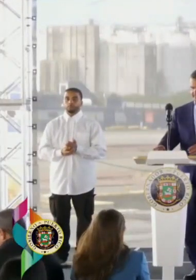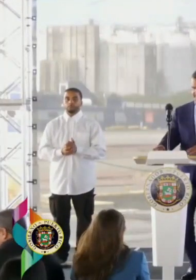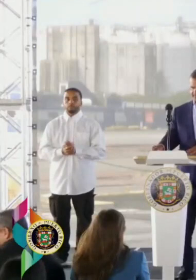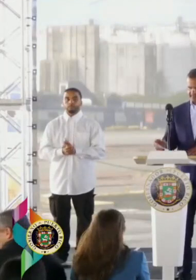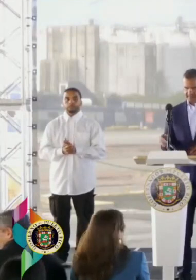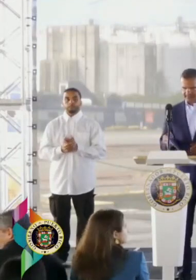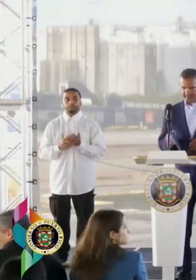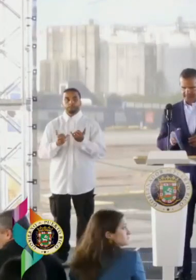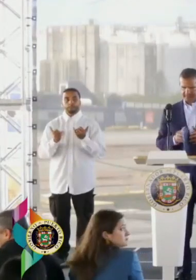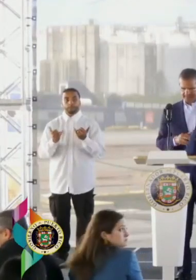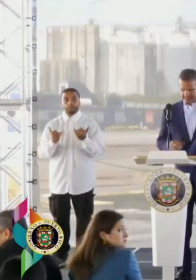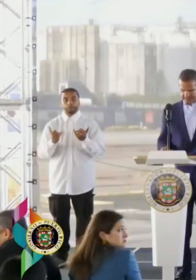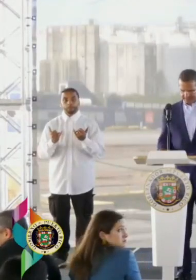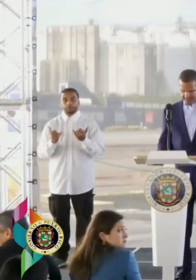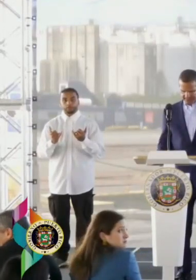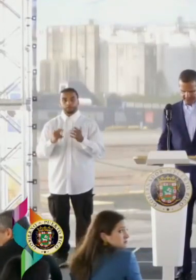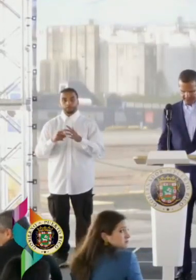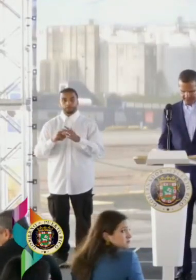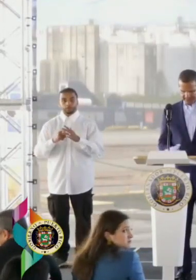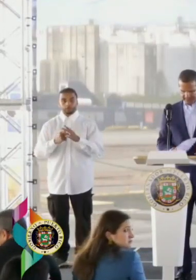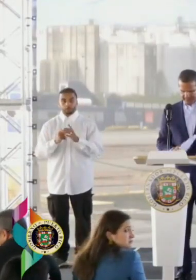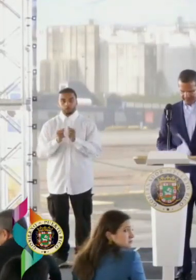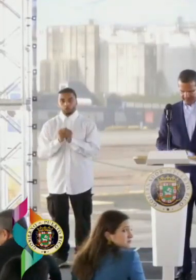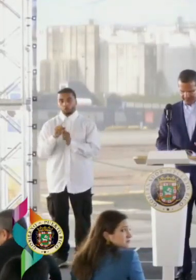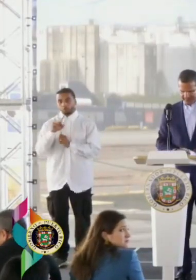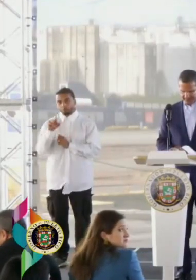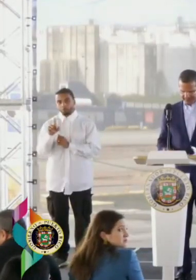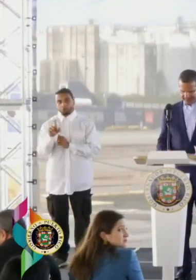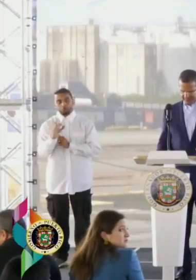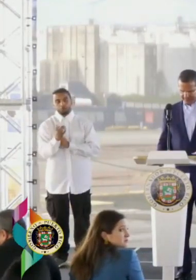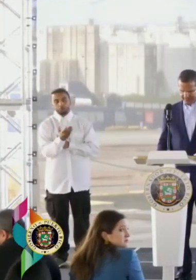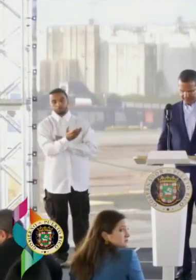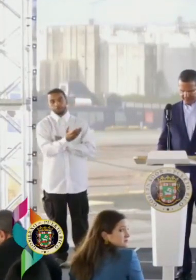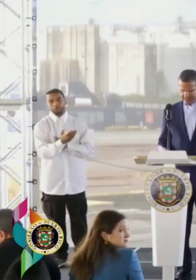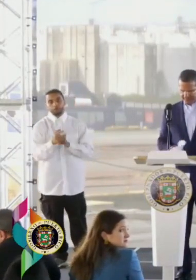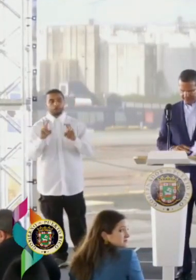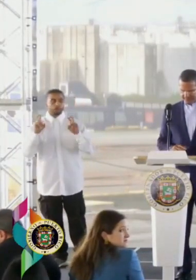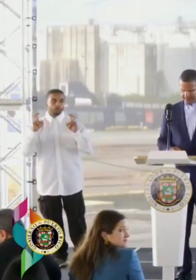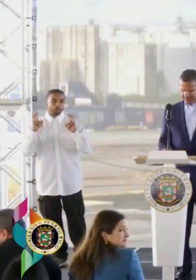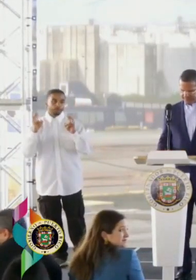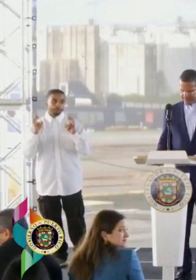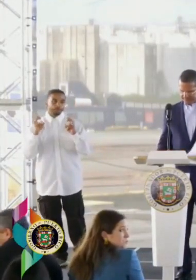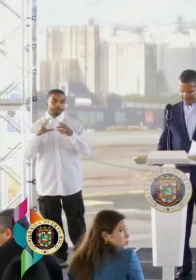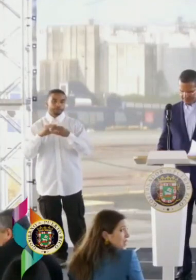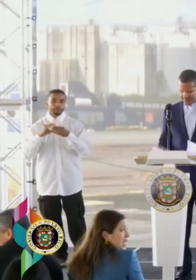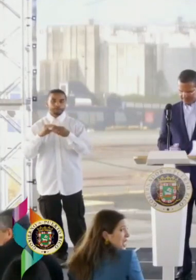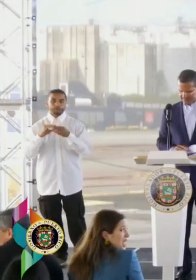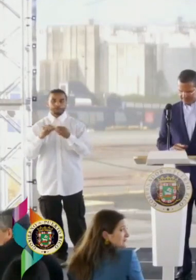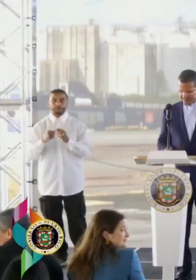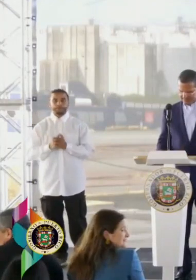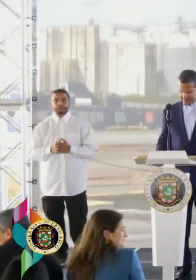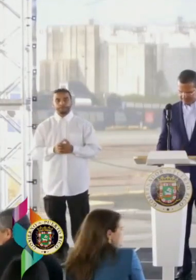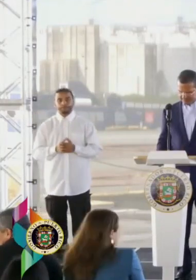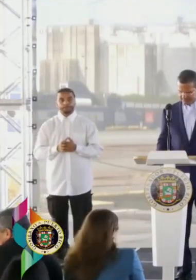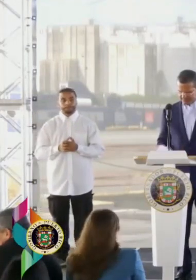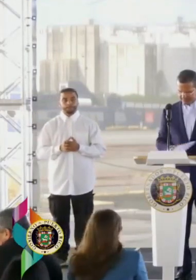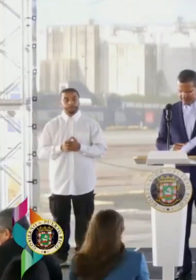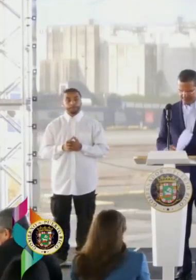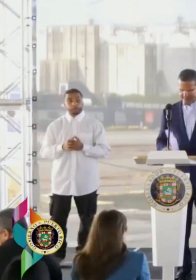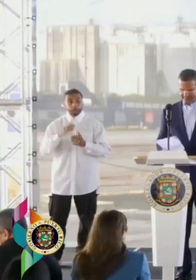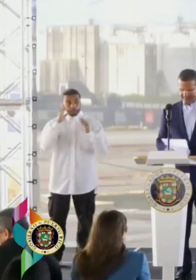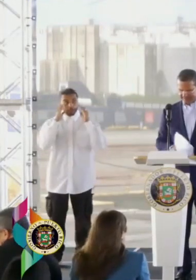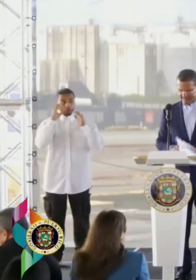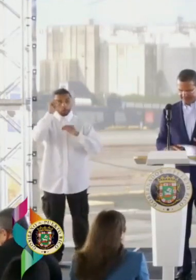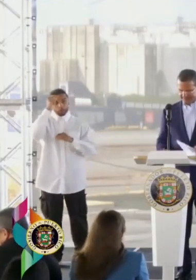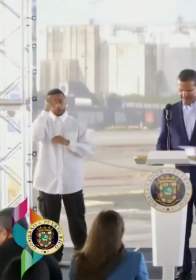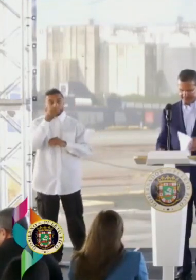vamos a comenzar entonces con las preguntas sobre el tema tengo a w kq Saludos gobernador